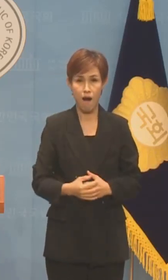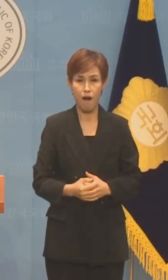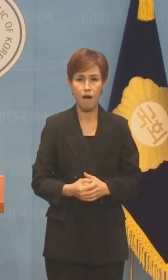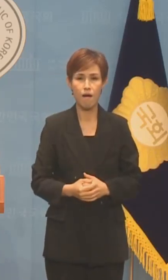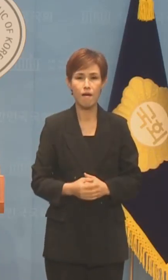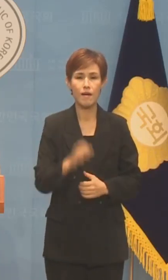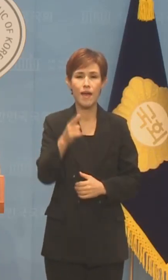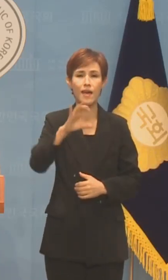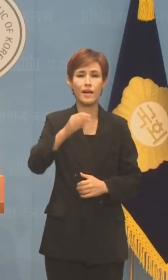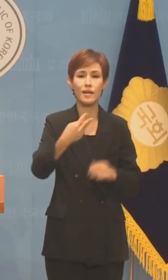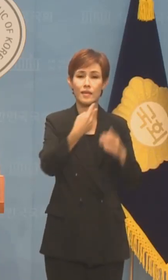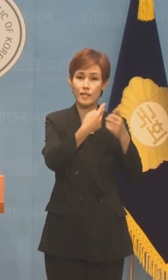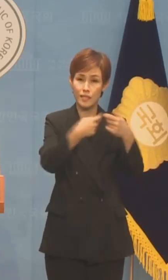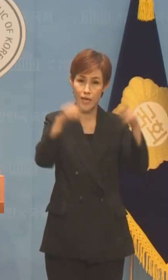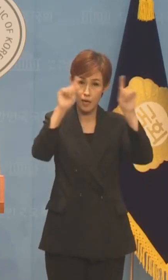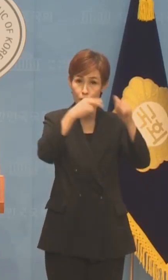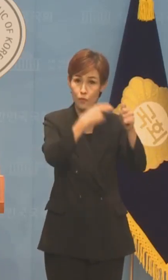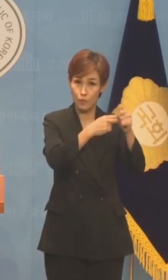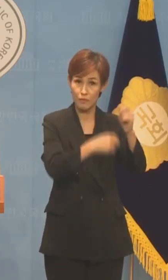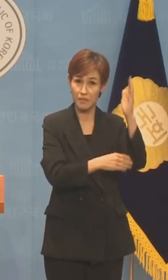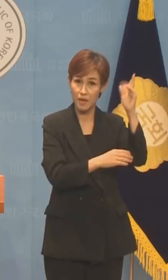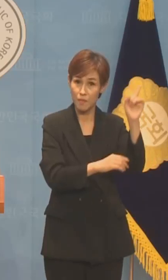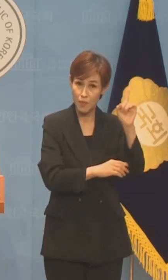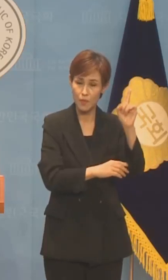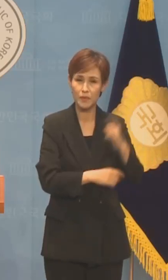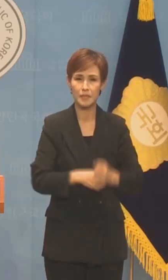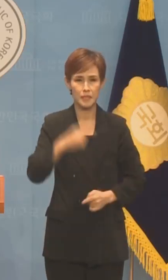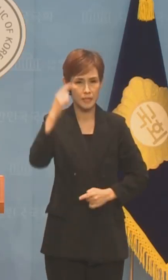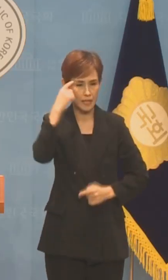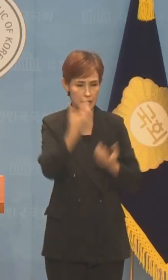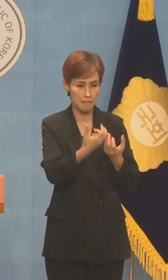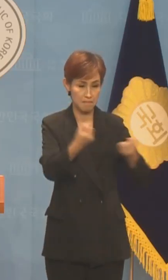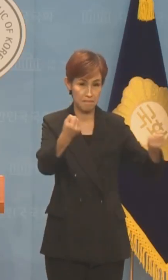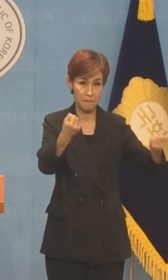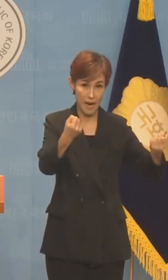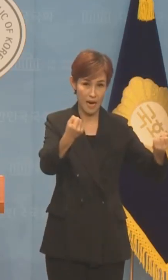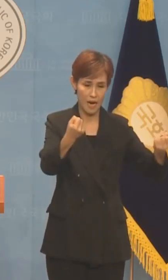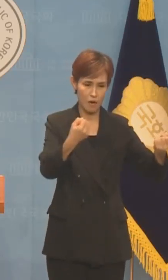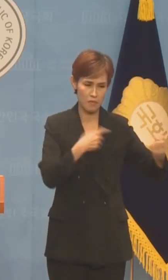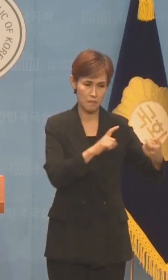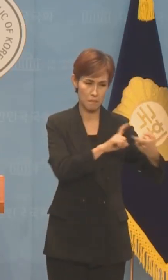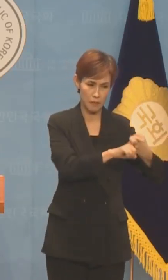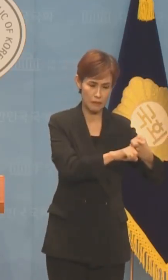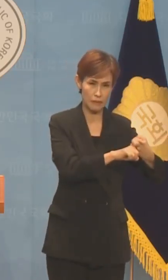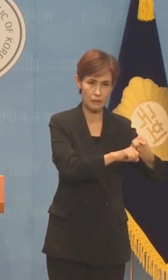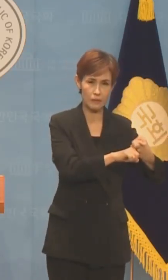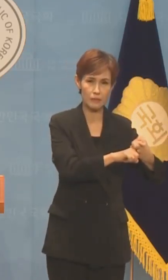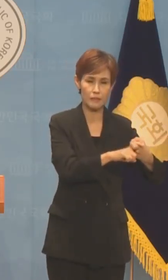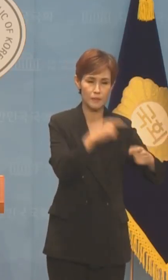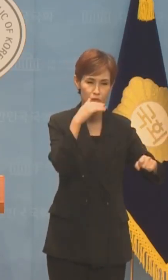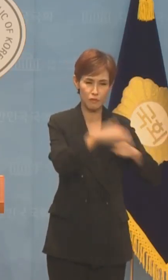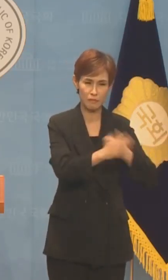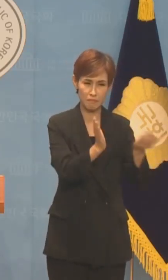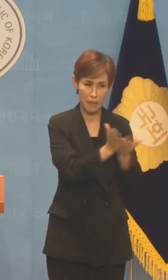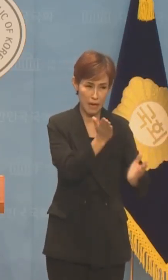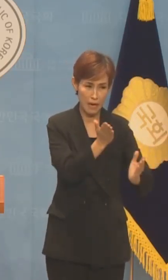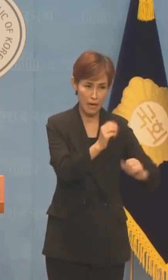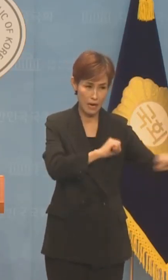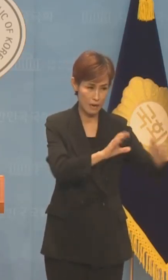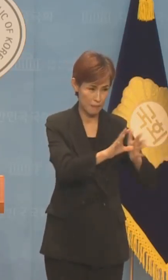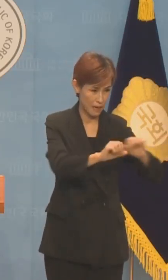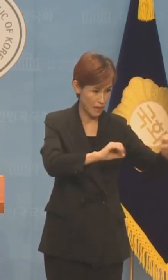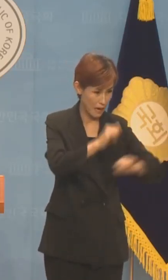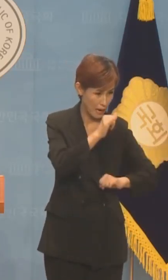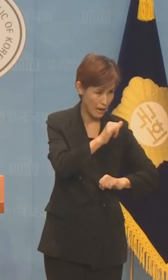스볼릭 교수는 이념적으로 편이 갈려 있으면 우리 편이 대놓고 반민주적 행태를